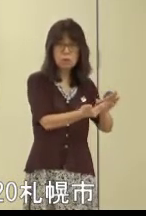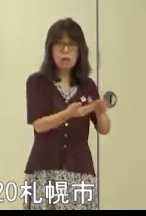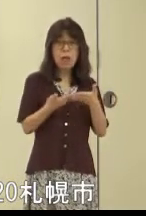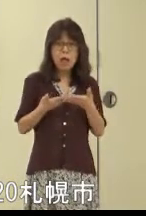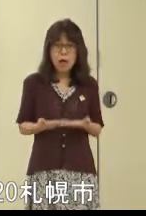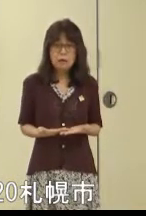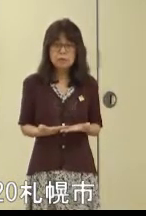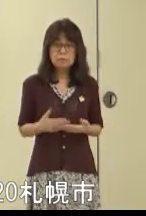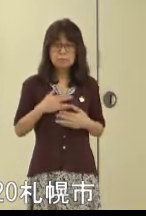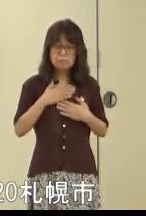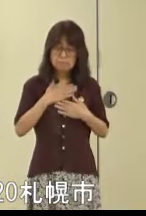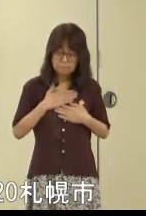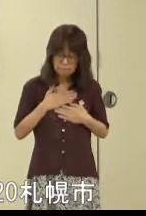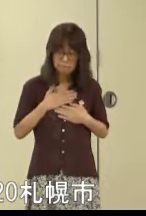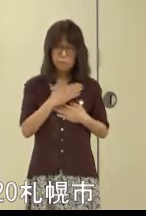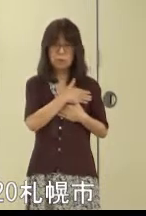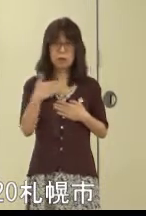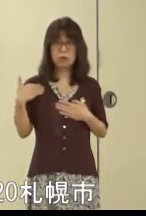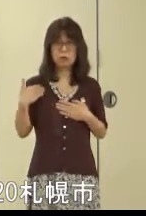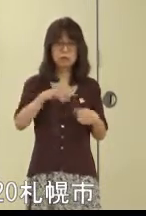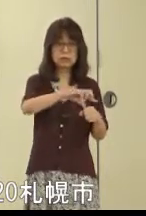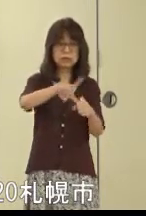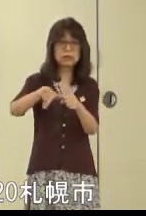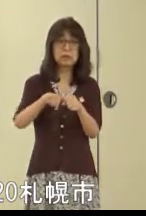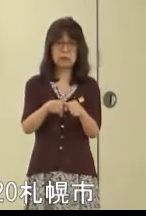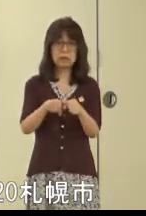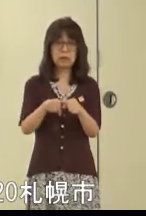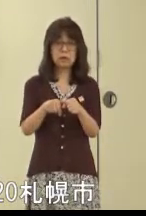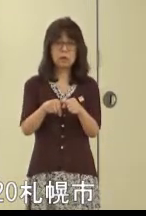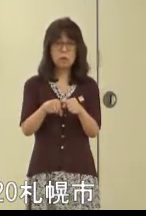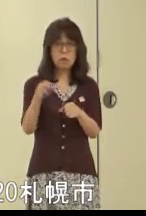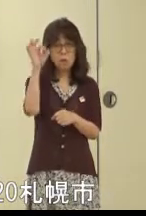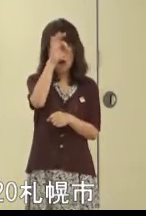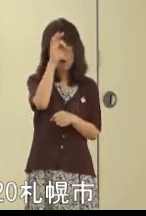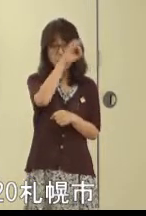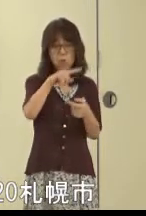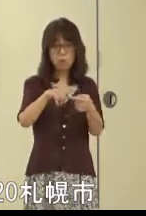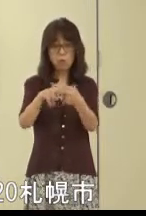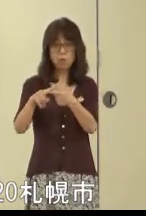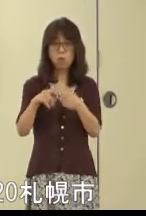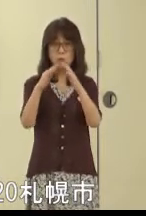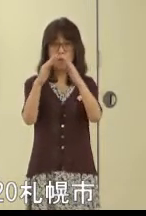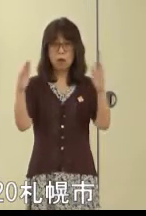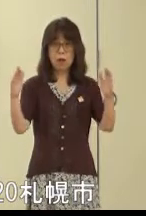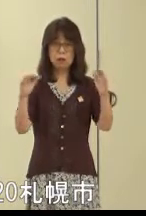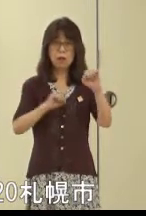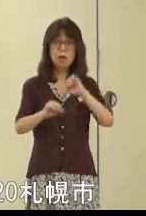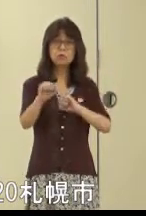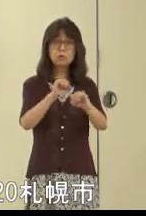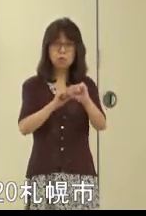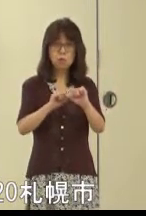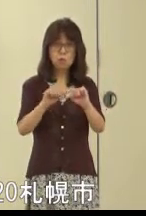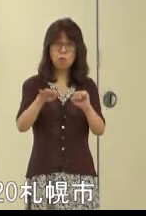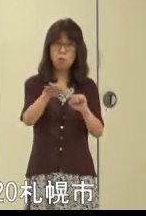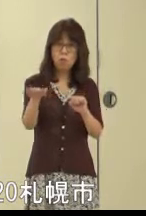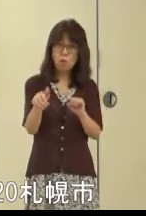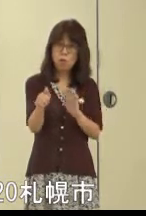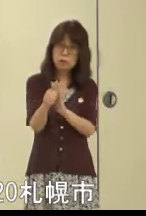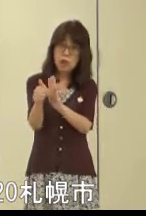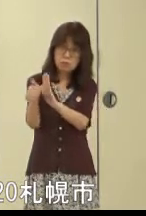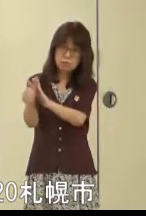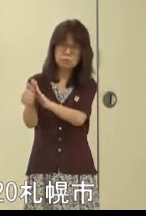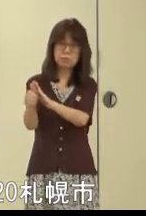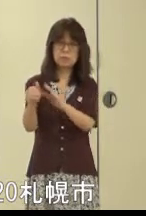地域であるということを観光協会の活動などを支援をしながらですね札幌市として